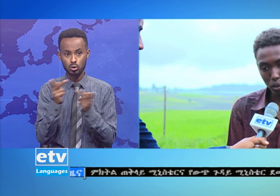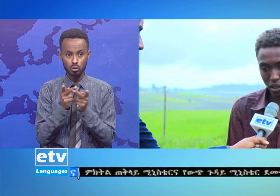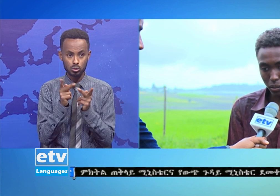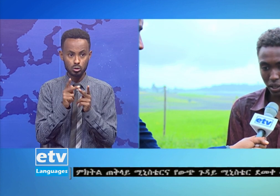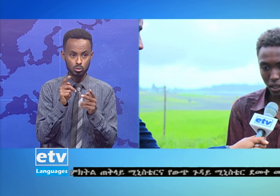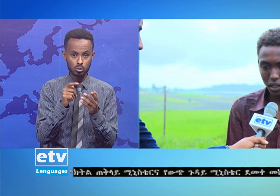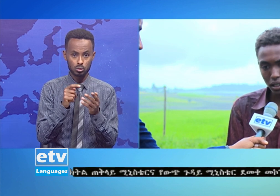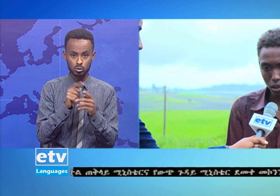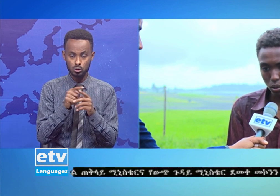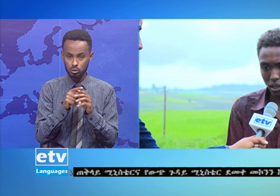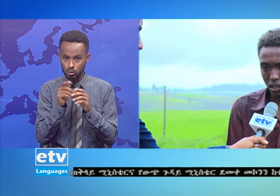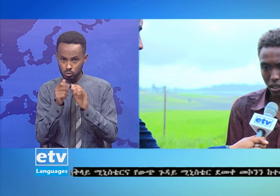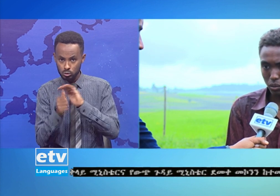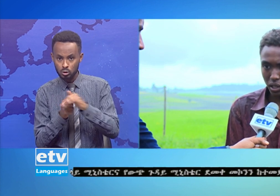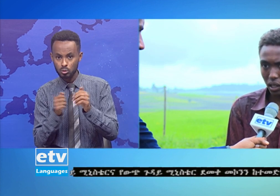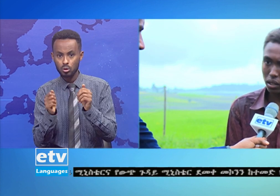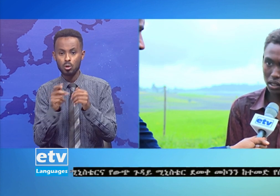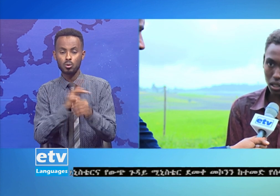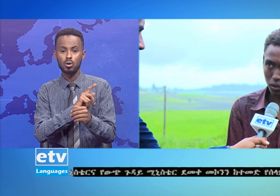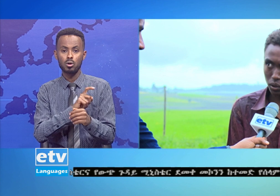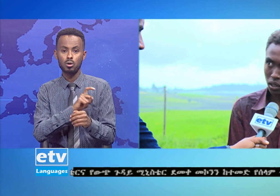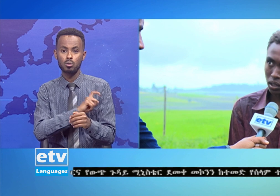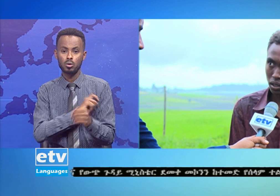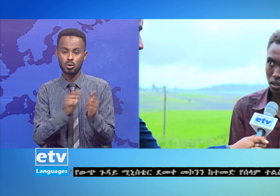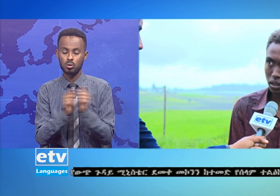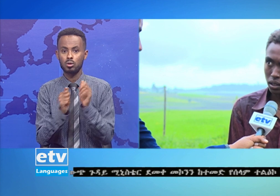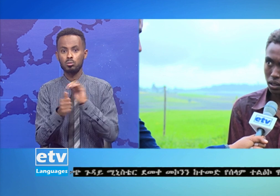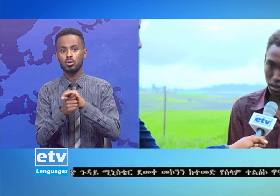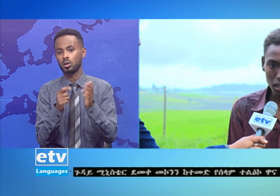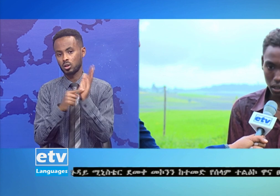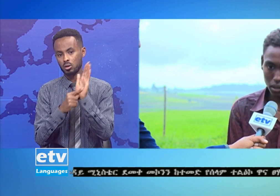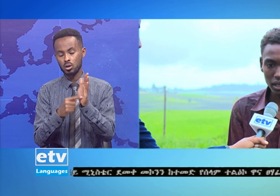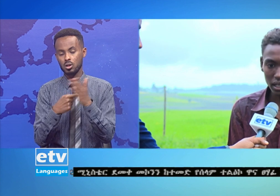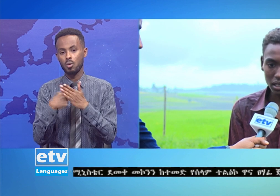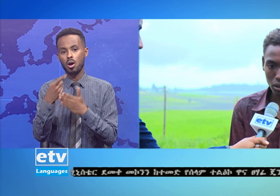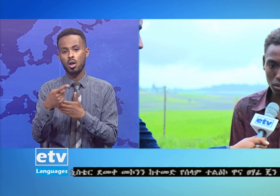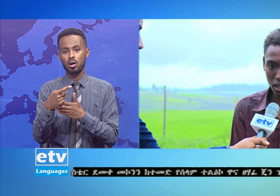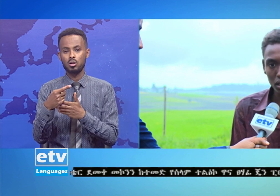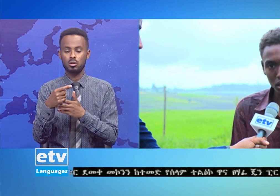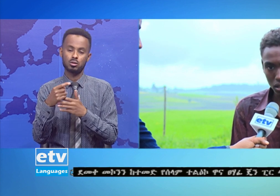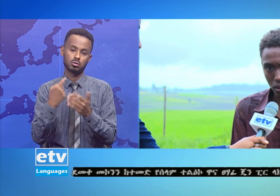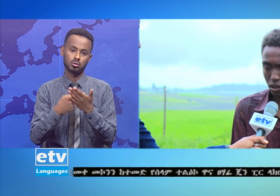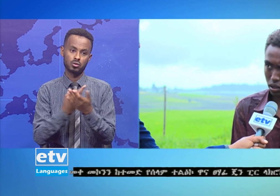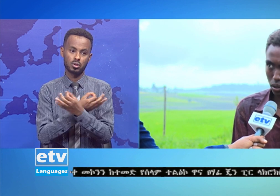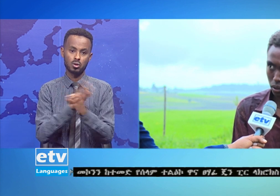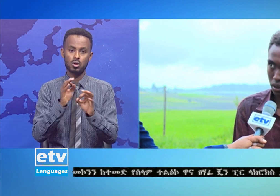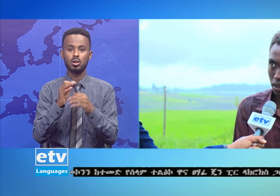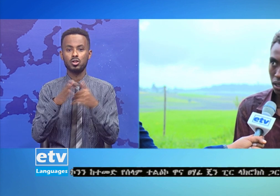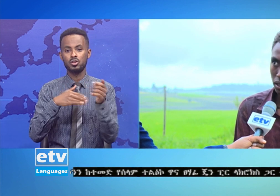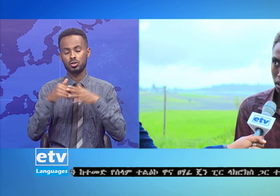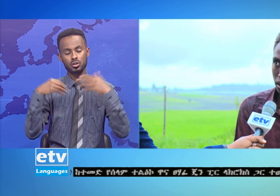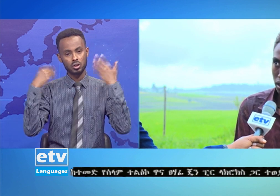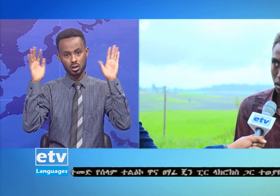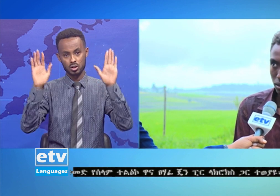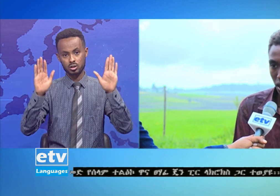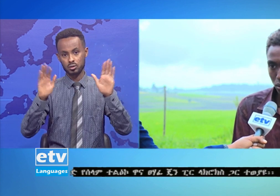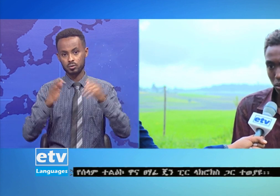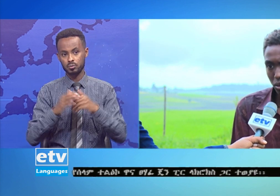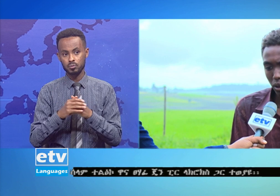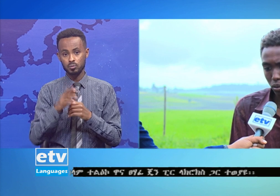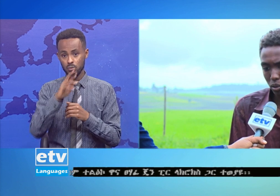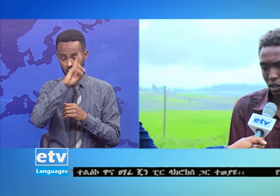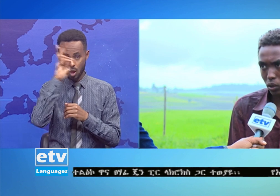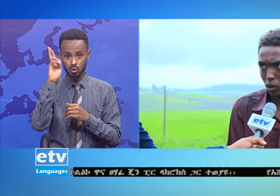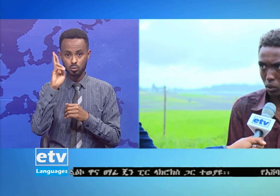ሄዶ ጉርጓድ ውስጥ ተደበቀ። ከሱ ጋር ስጄ ተደብቄ አሳለፍኩት። እዛ የመከላከያ ሰራዊት መጣ፣ ተነሳውና እጅ ሰጡኝ።